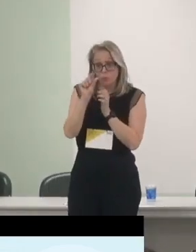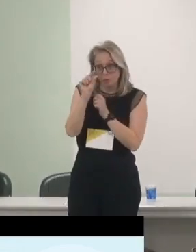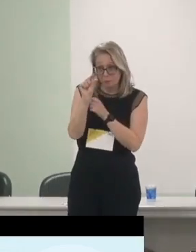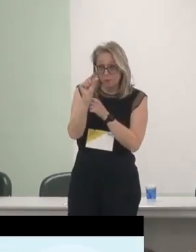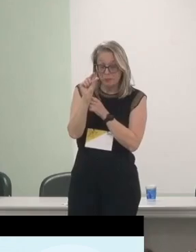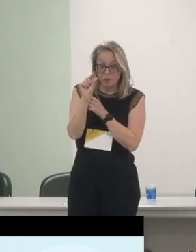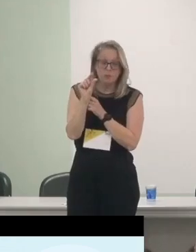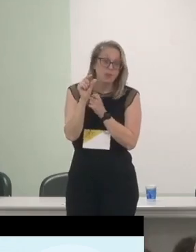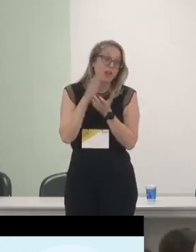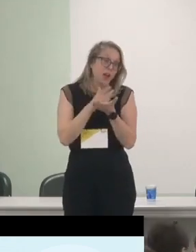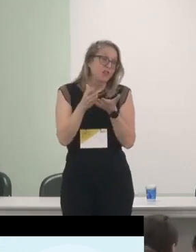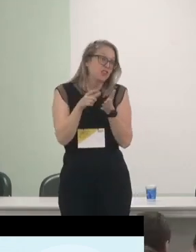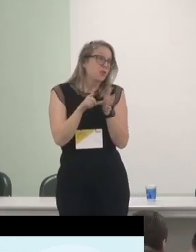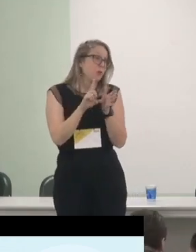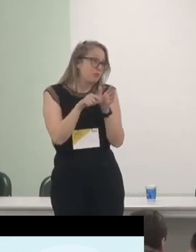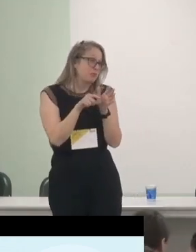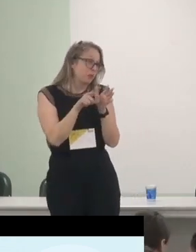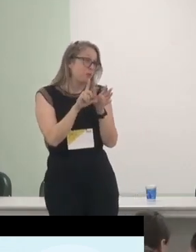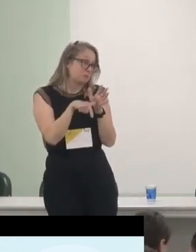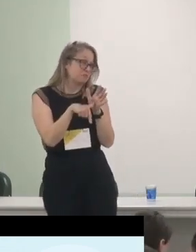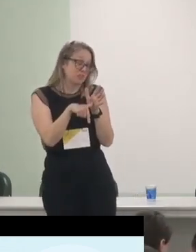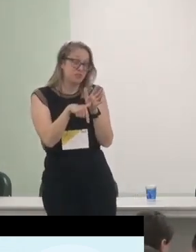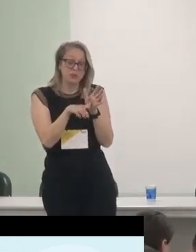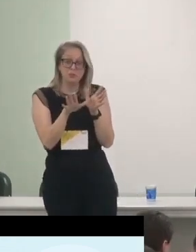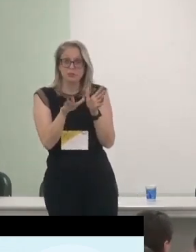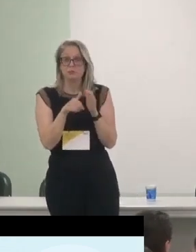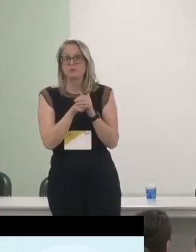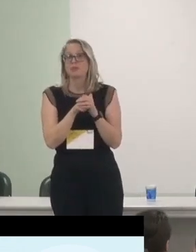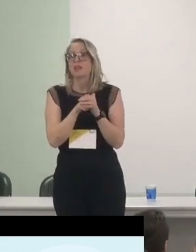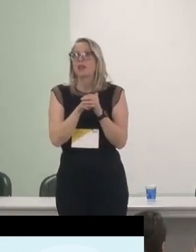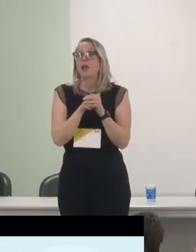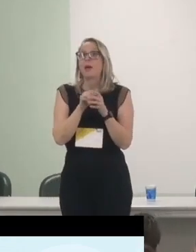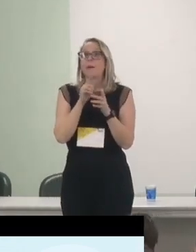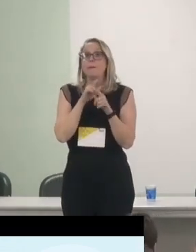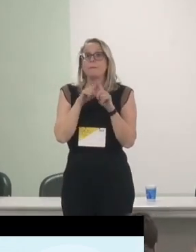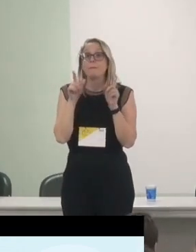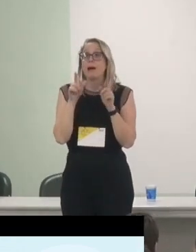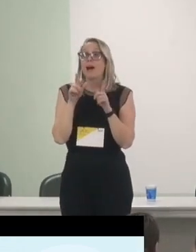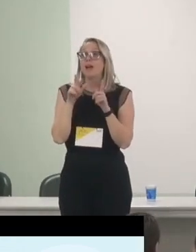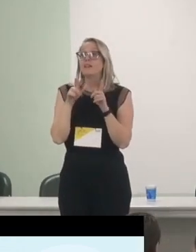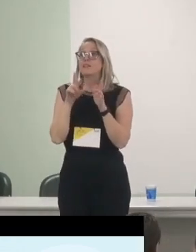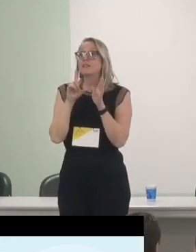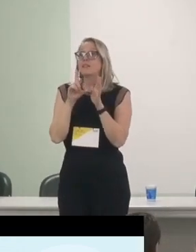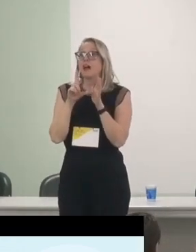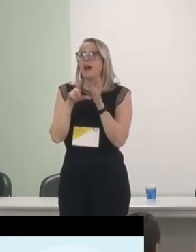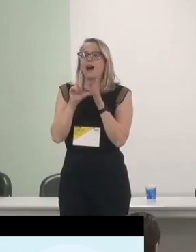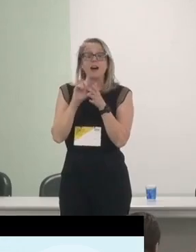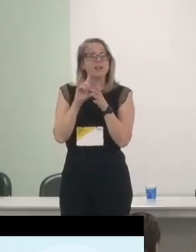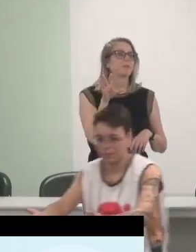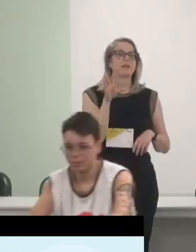para perguntas, é um tempo curto, né, porque a gente deu uma atrasadinha para poder começar.